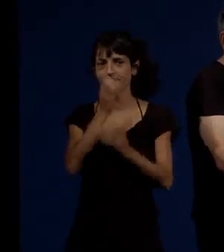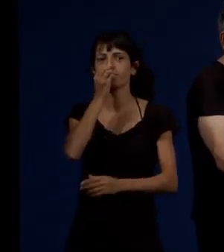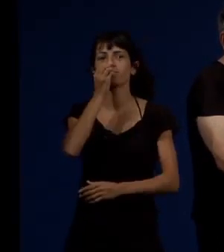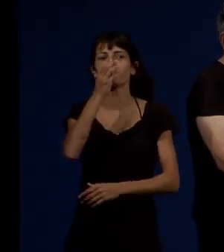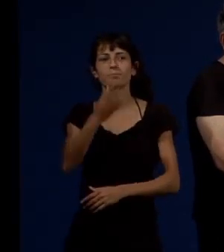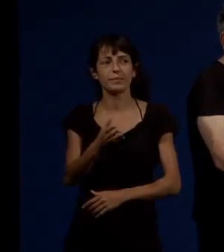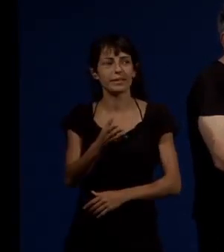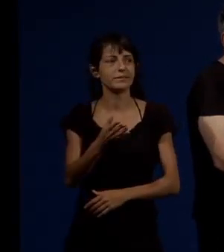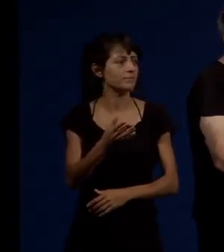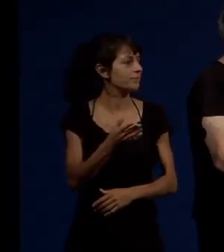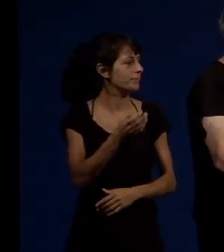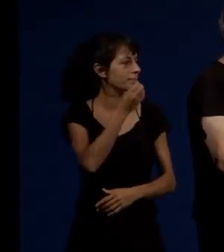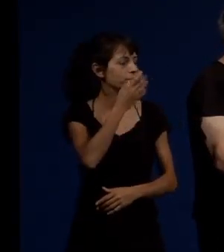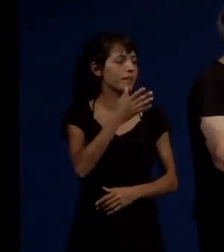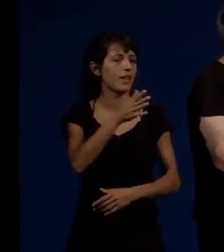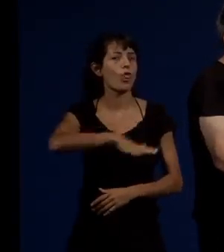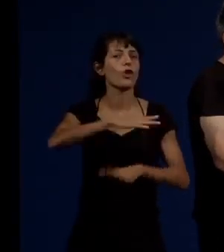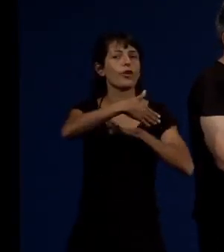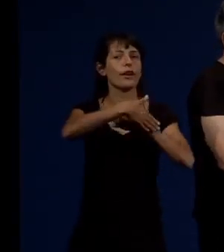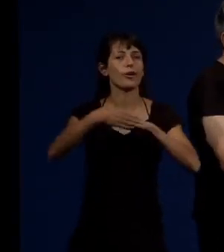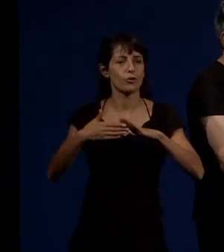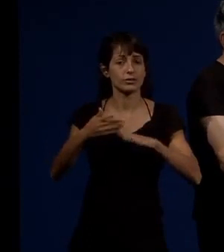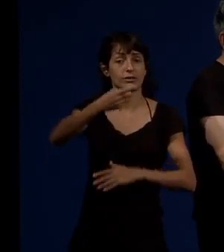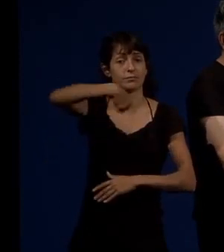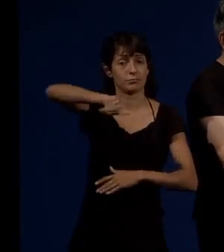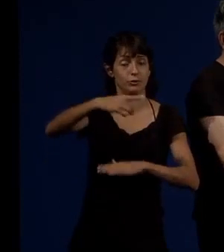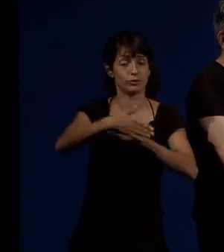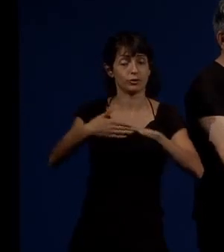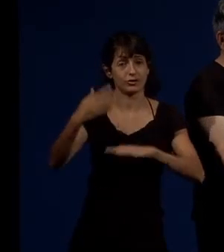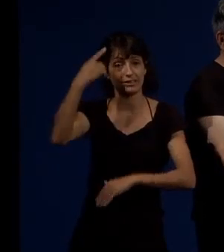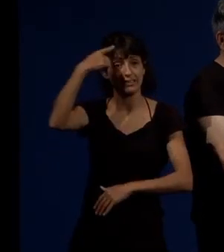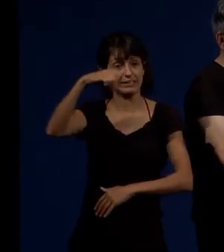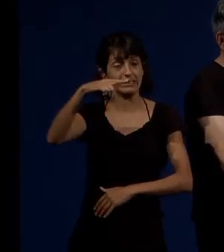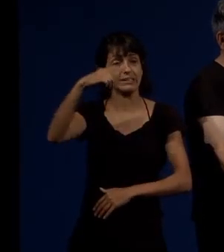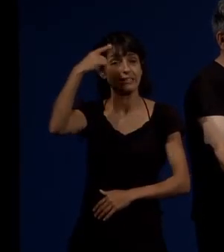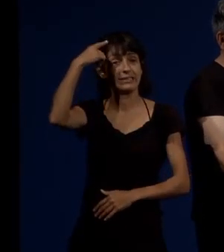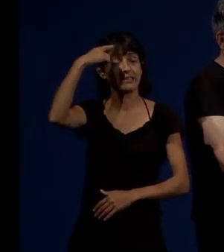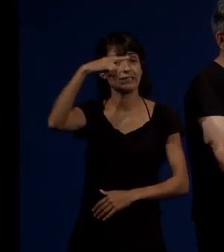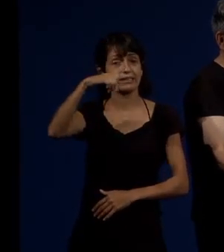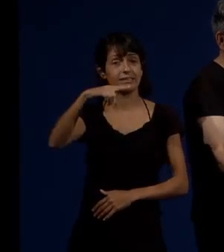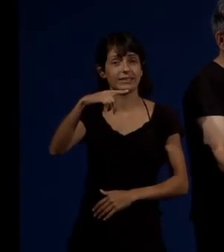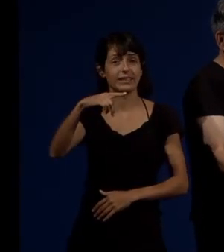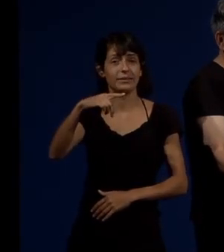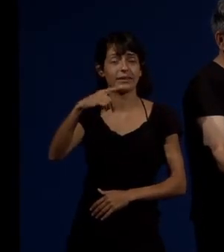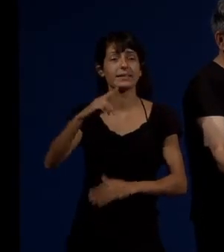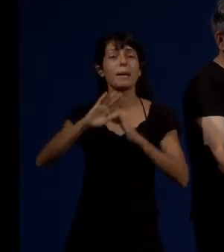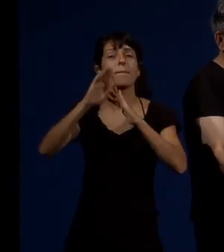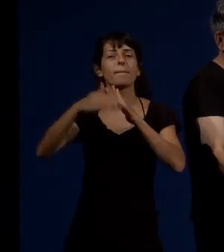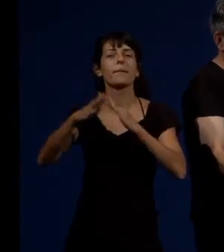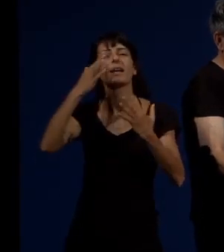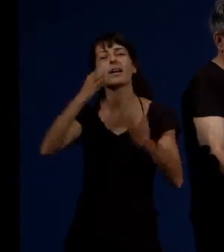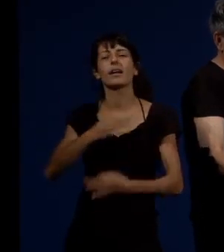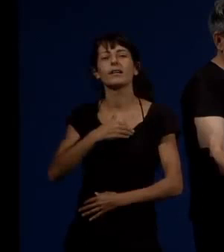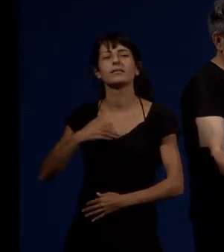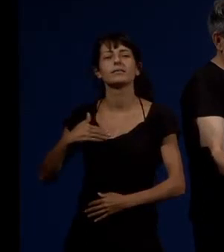Ben o sabedes no Hospital da Costa, como dixo Bernardo, ben sabedes que perde a súa capacidade de decisión. En Marea realmente o que